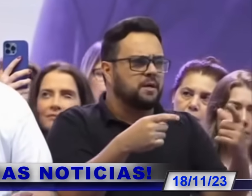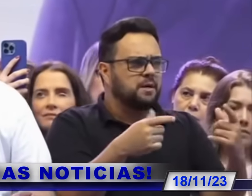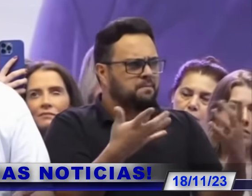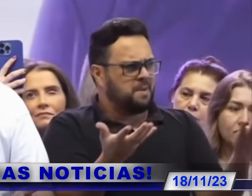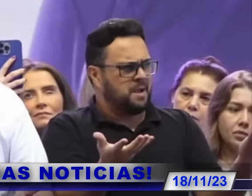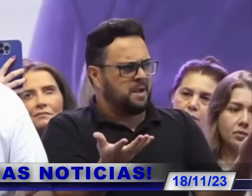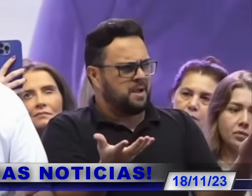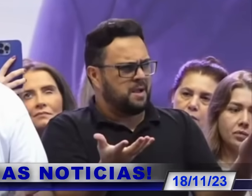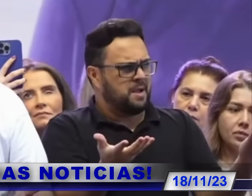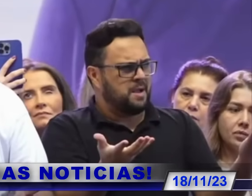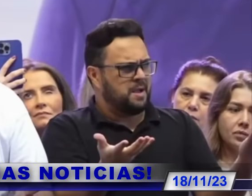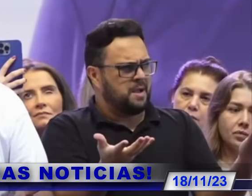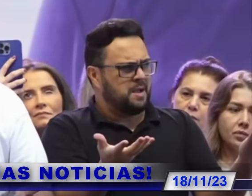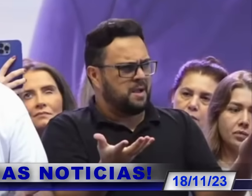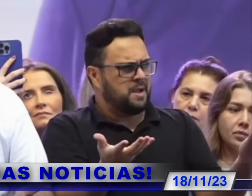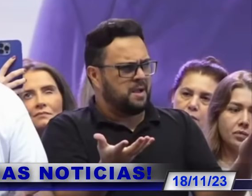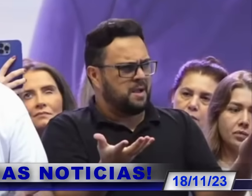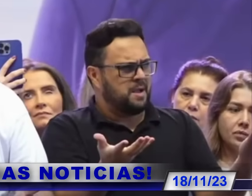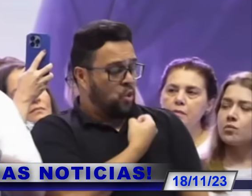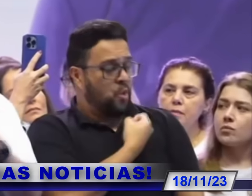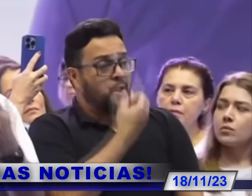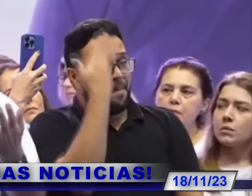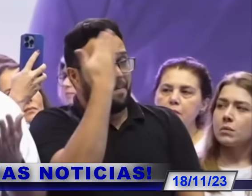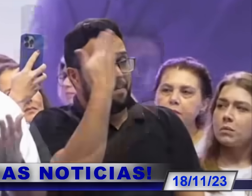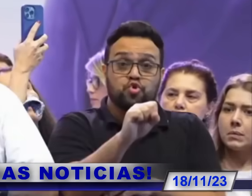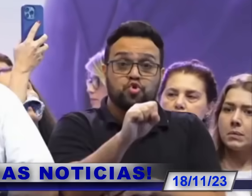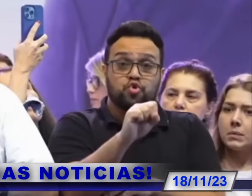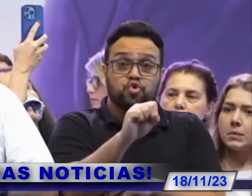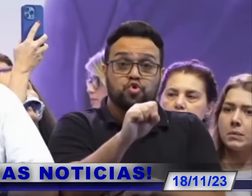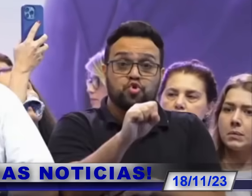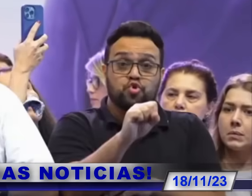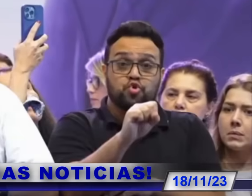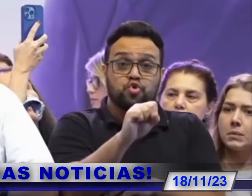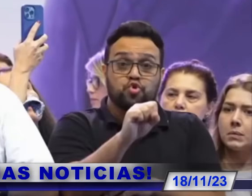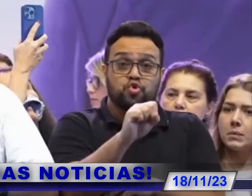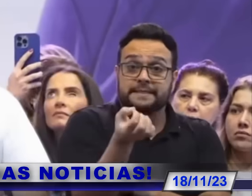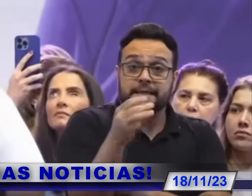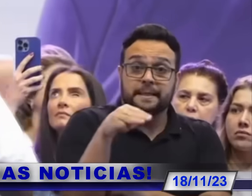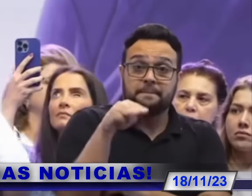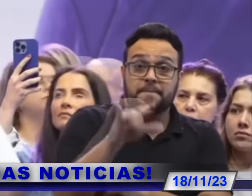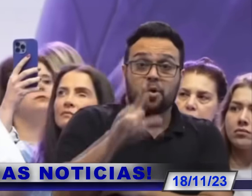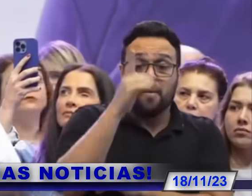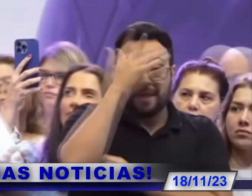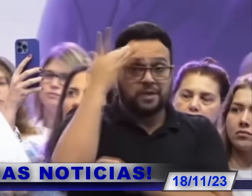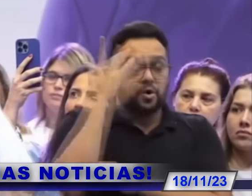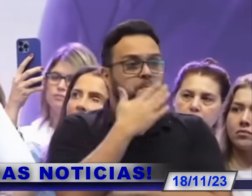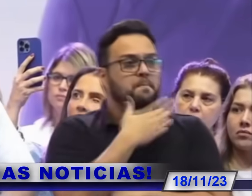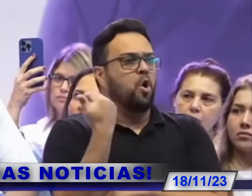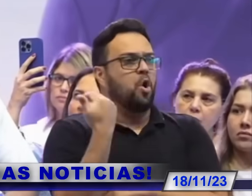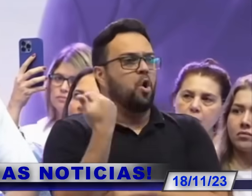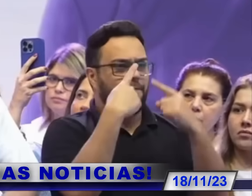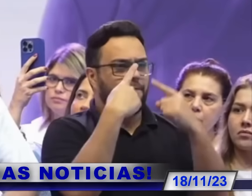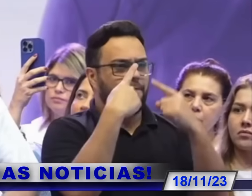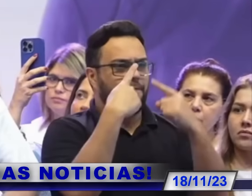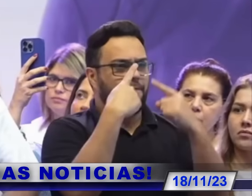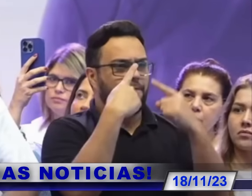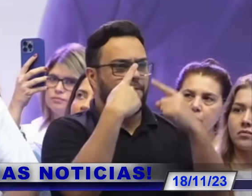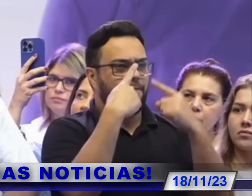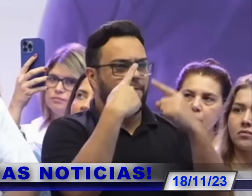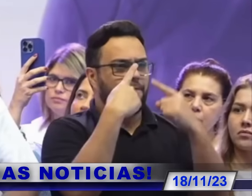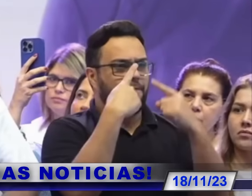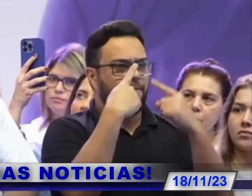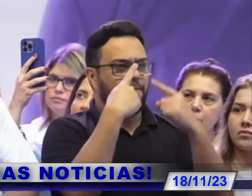Bolsonaro. Ora, os números mostram que em 2018, 60 mil pessoas morreram de forma violenta por arma de